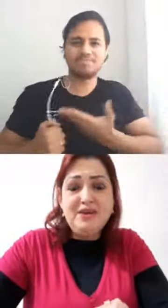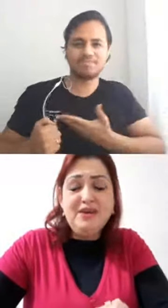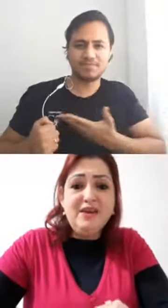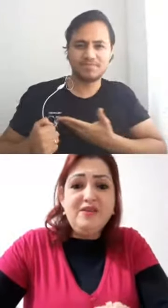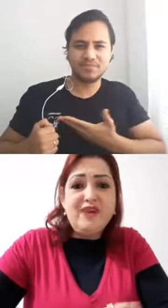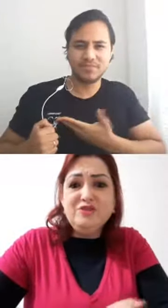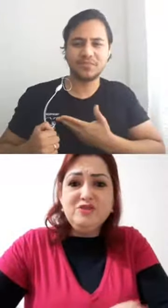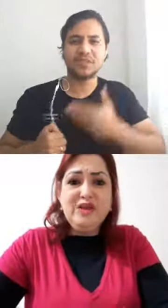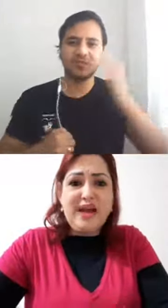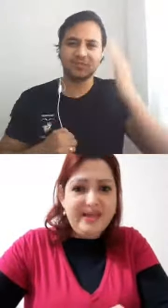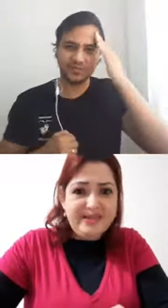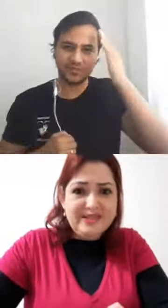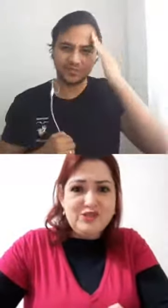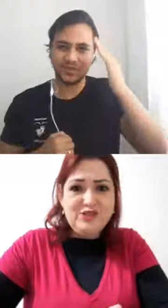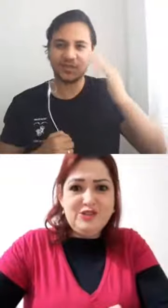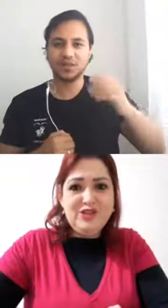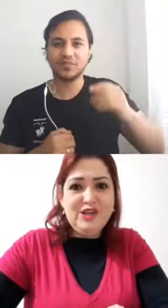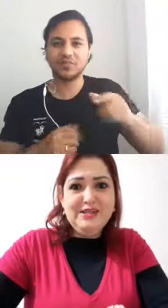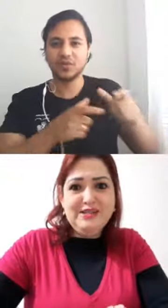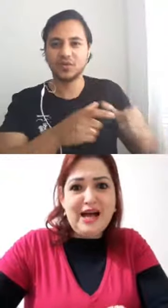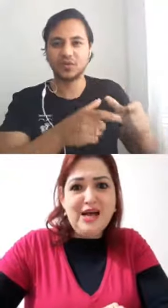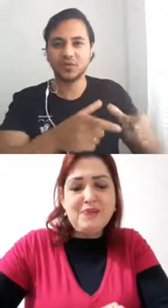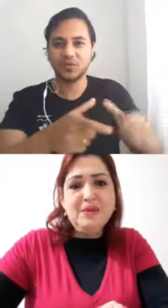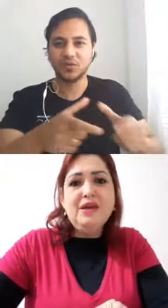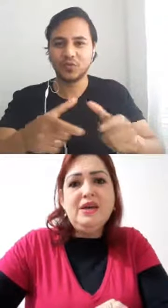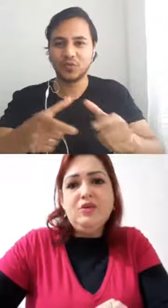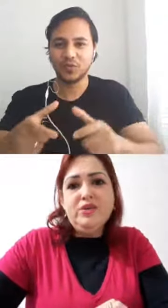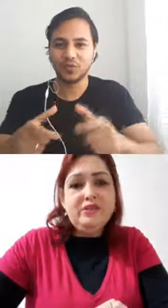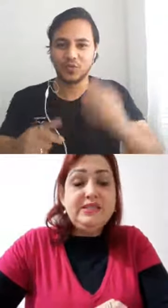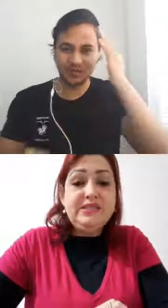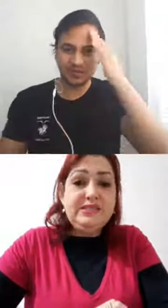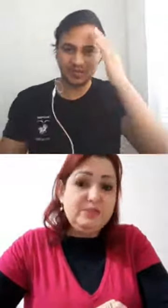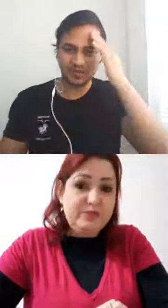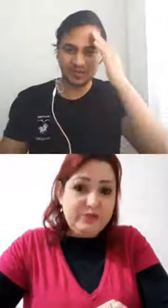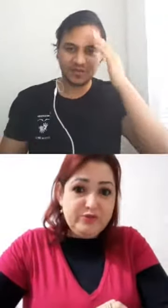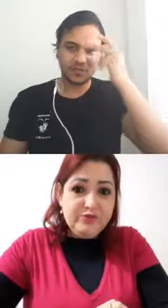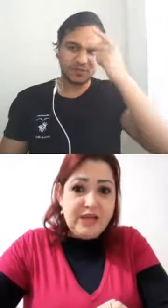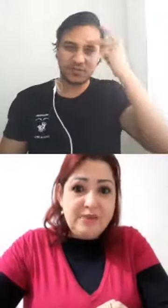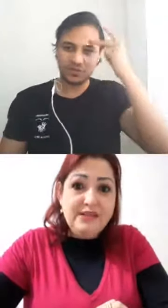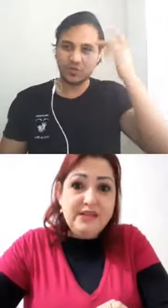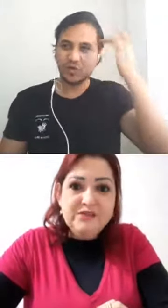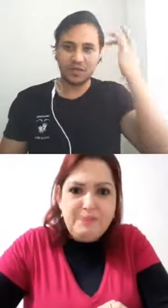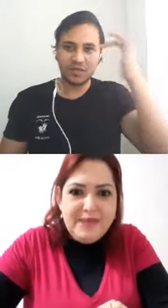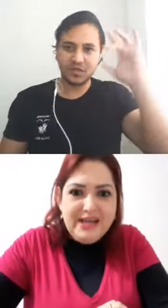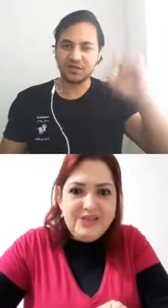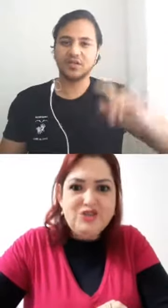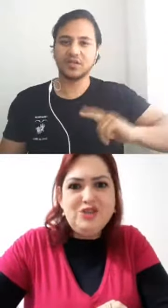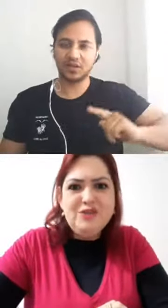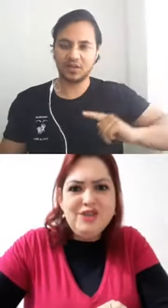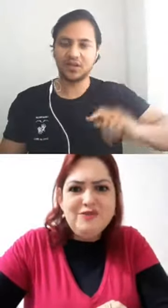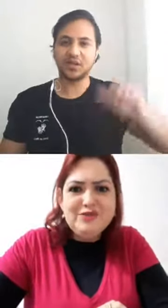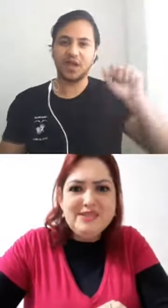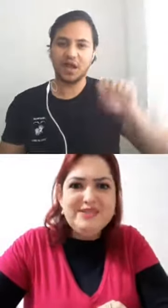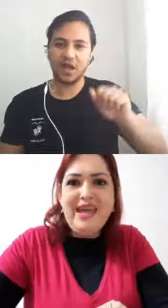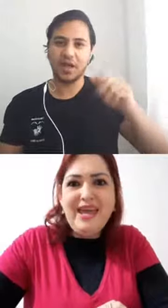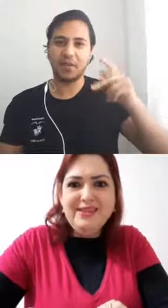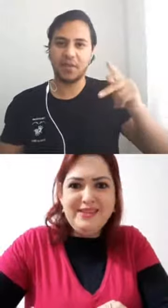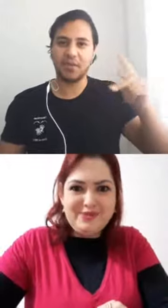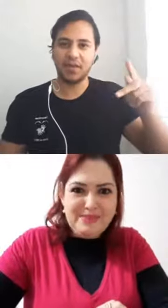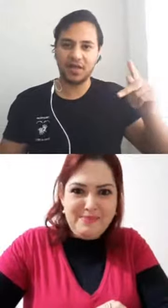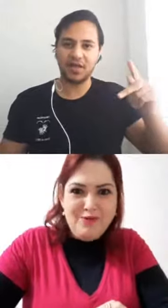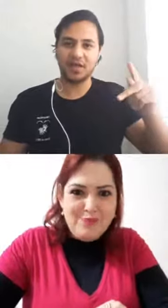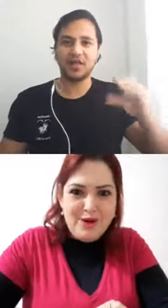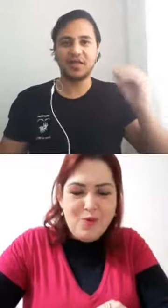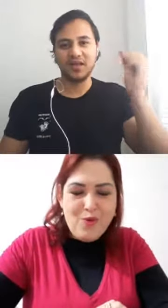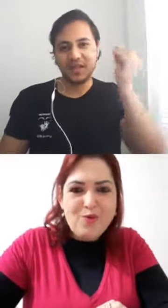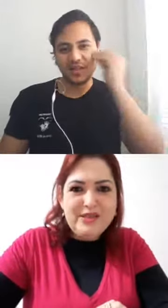sabem, vários lugares que a gente chega, sabe? Ou então, assim, se as pessoas não sabem, tem os aplicativos, tentam